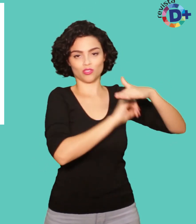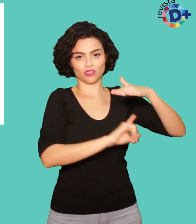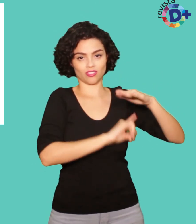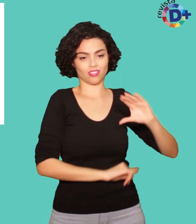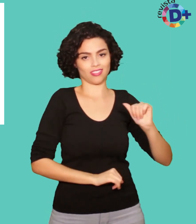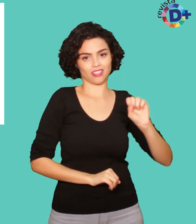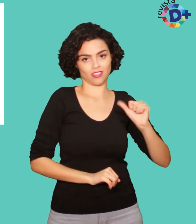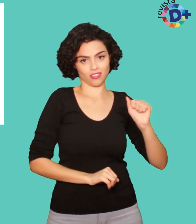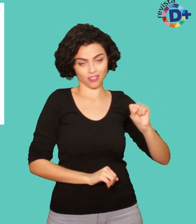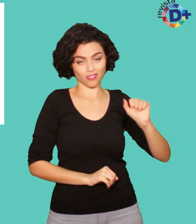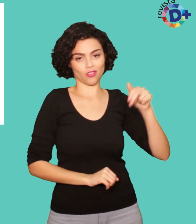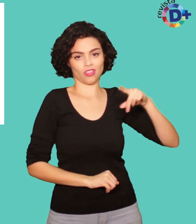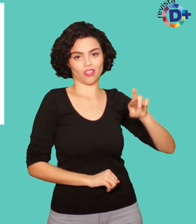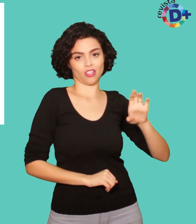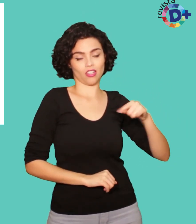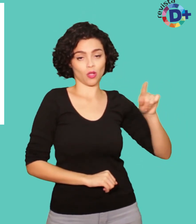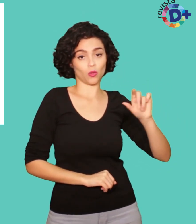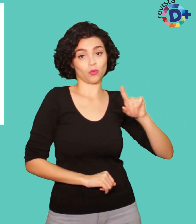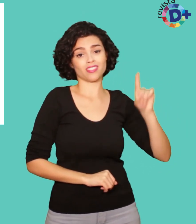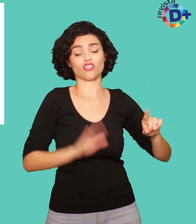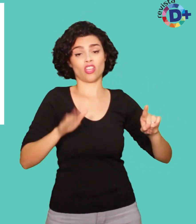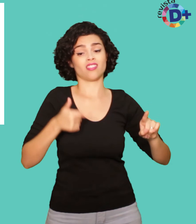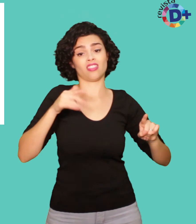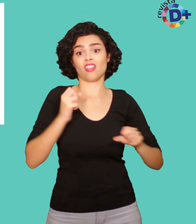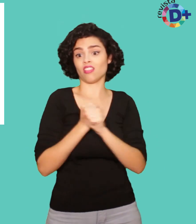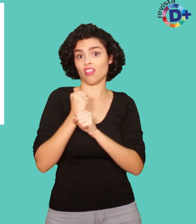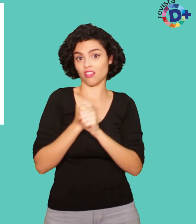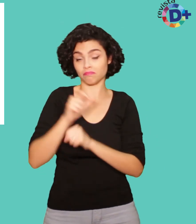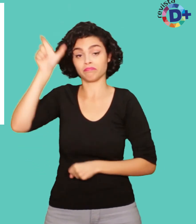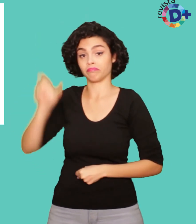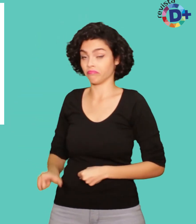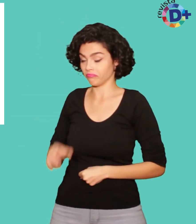luiz há quase 70 anos finaliza barros